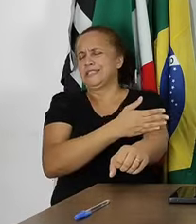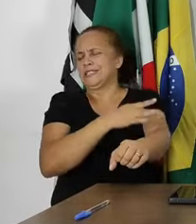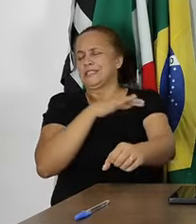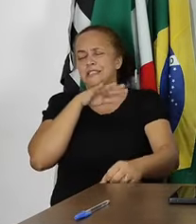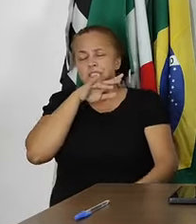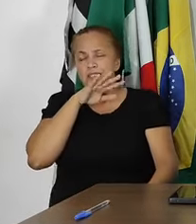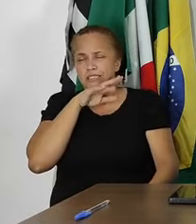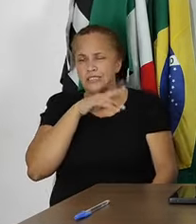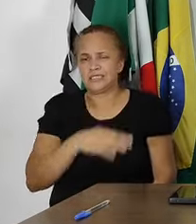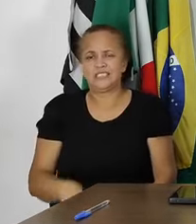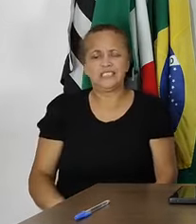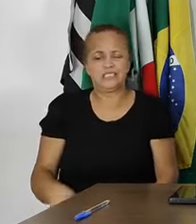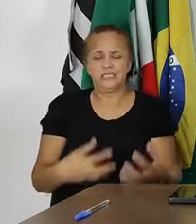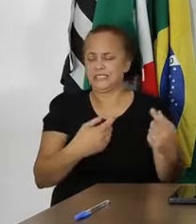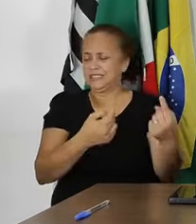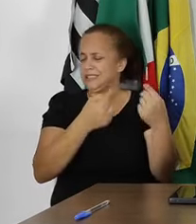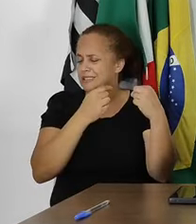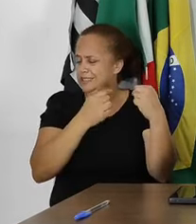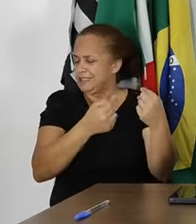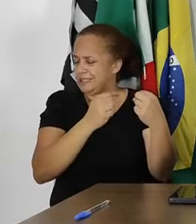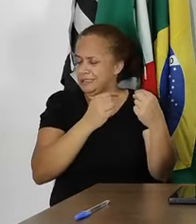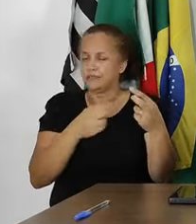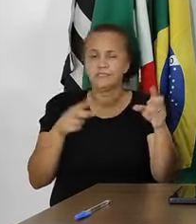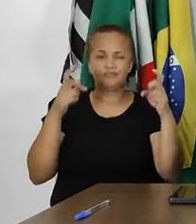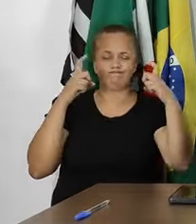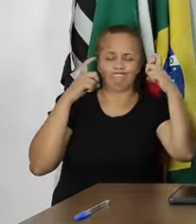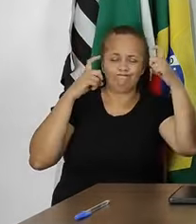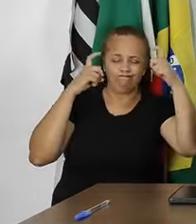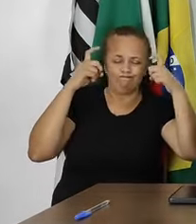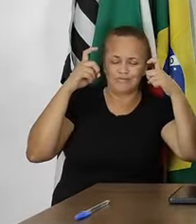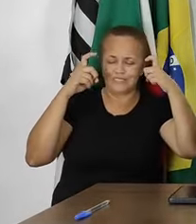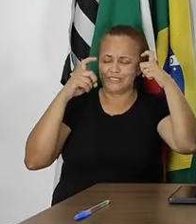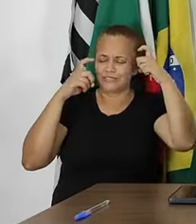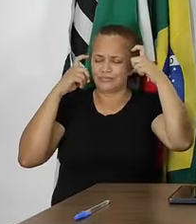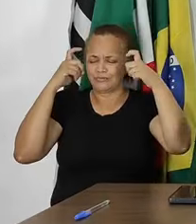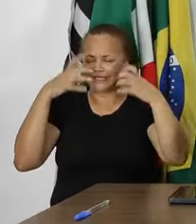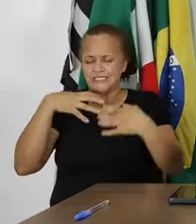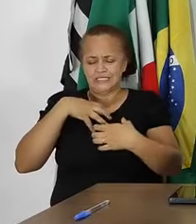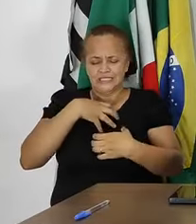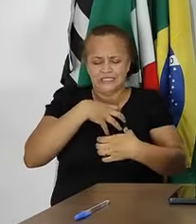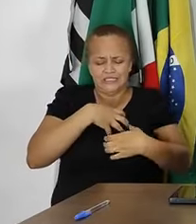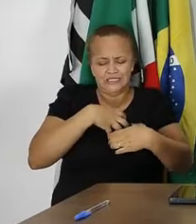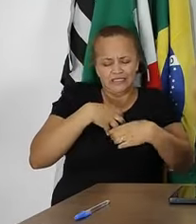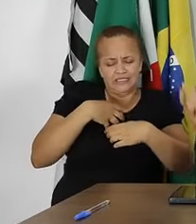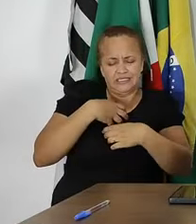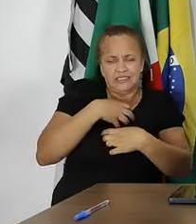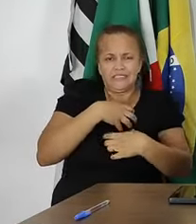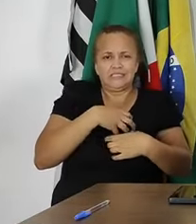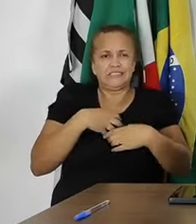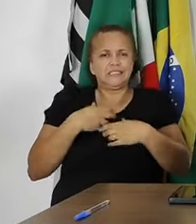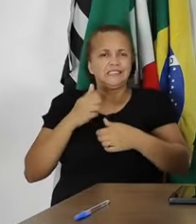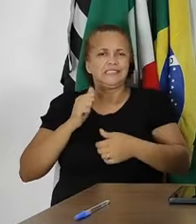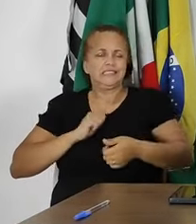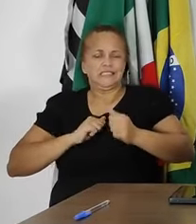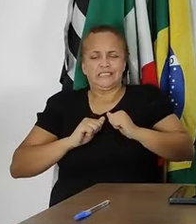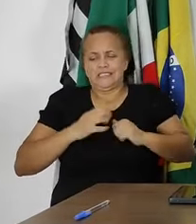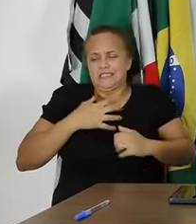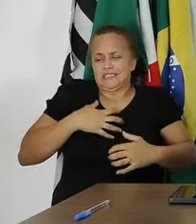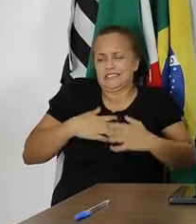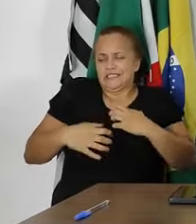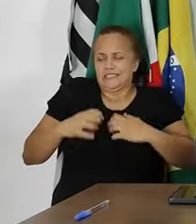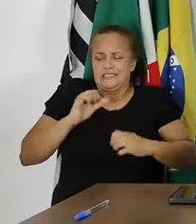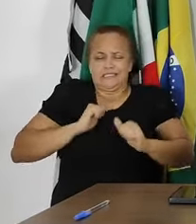Muitas vezes nós estamos tão preocupados, tão afligidos, angustiados, tão desesperados por certas